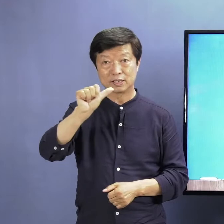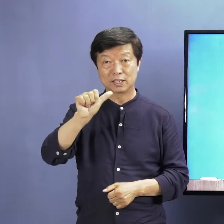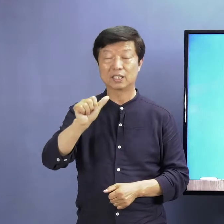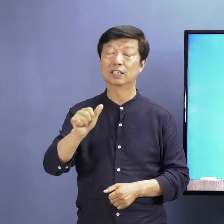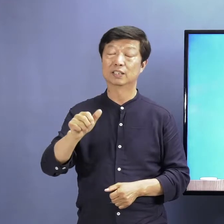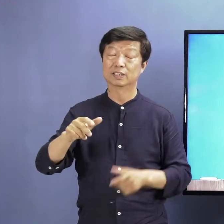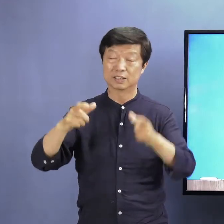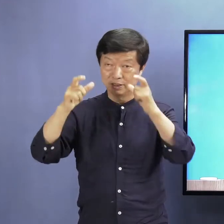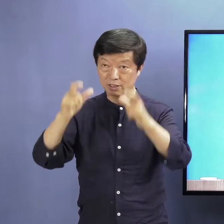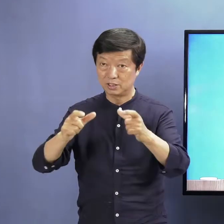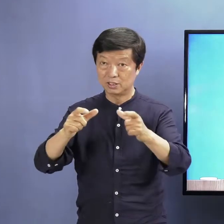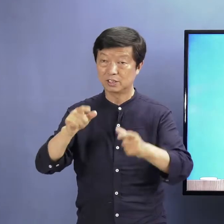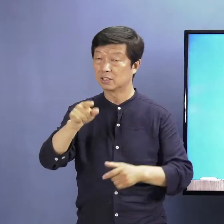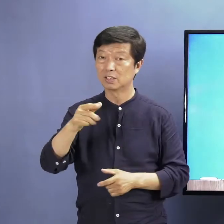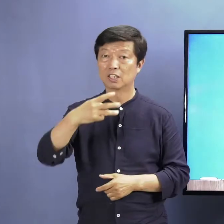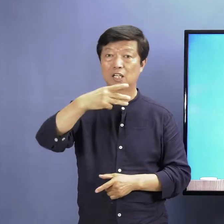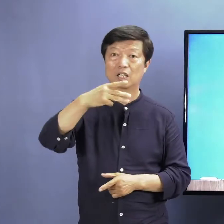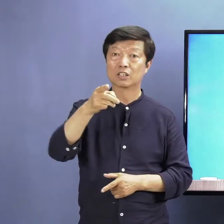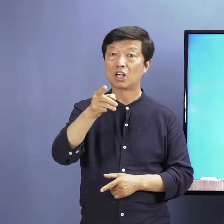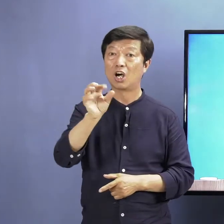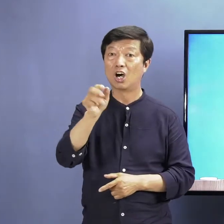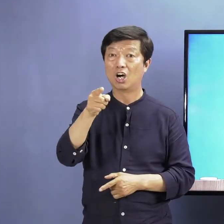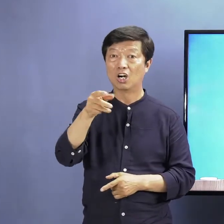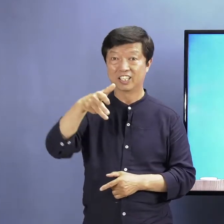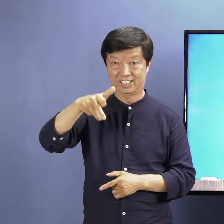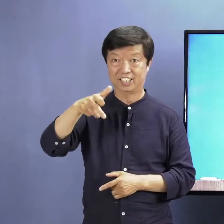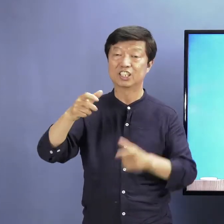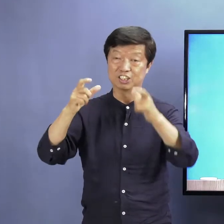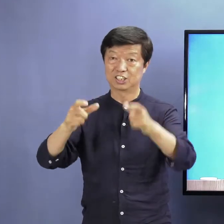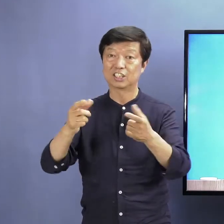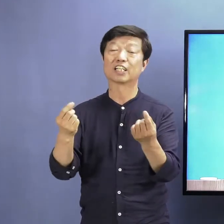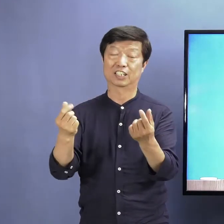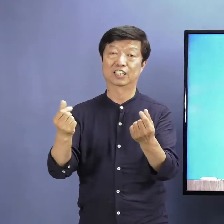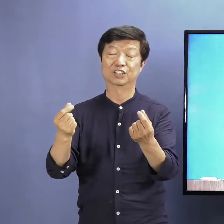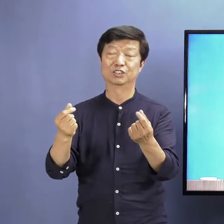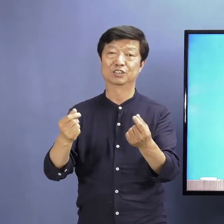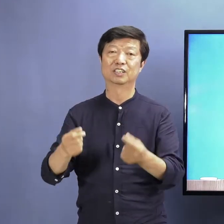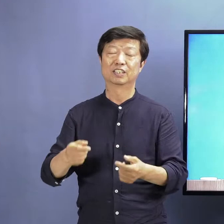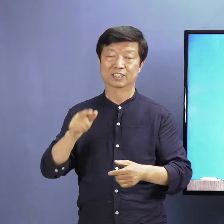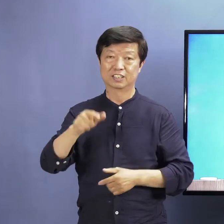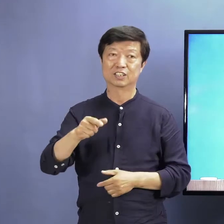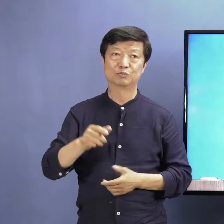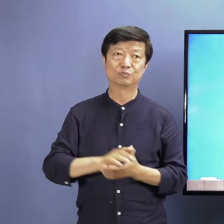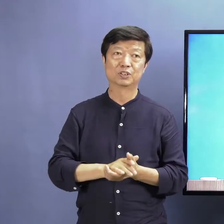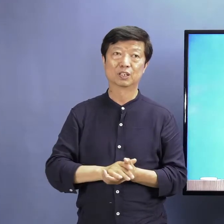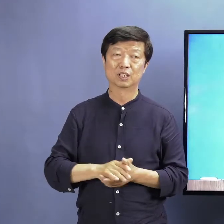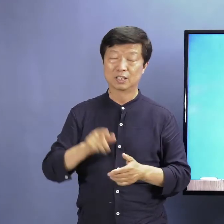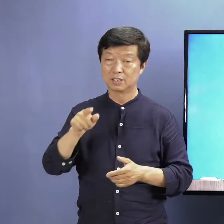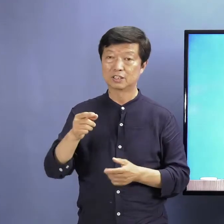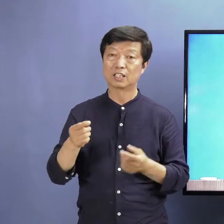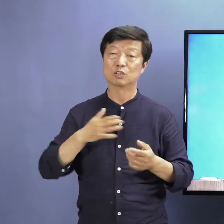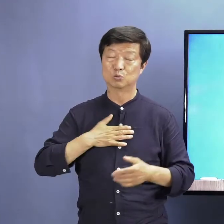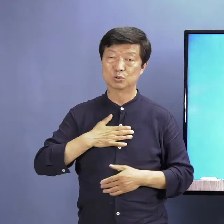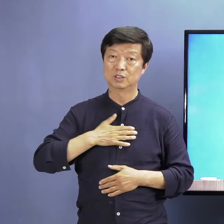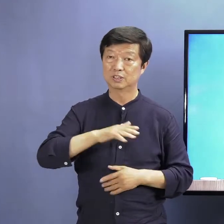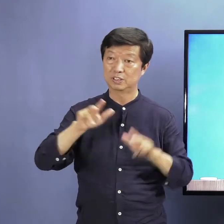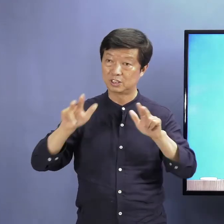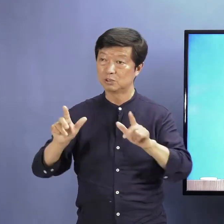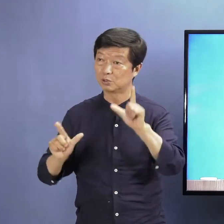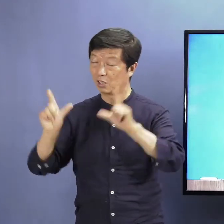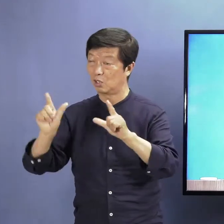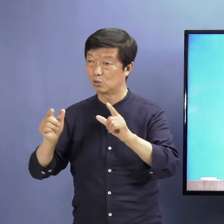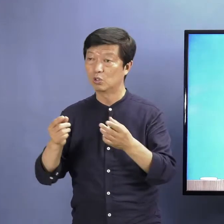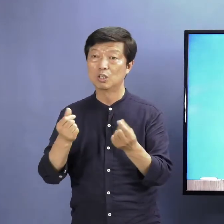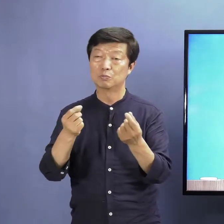이 시대의 한국교회, 우리 이 시대의 교회와 가장 비슷한 교회를 하나 꼽으라면 어떤 교회를 꼽겠어요?